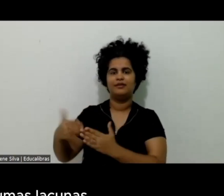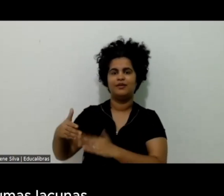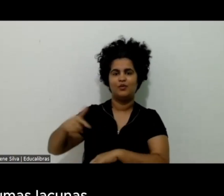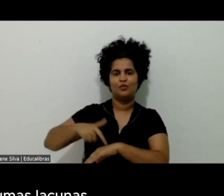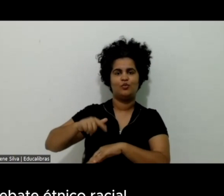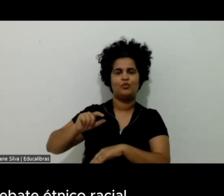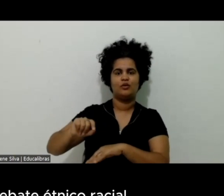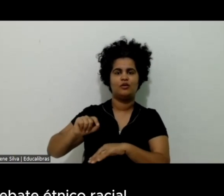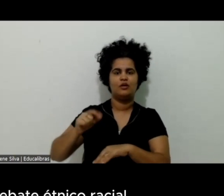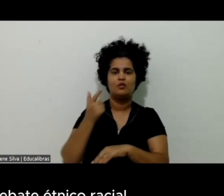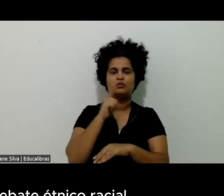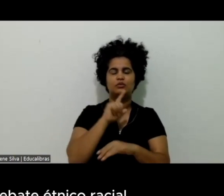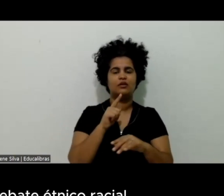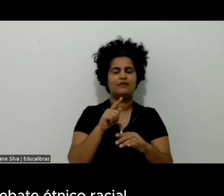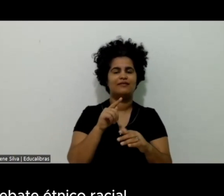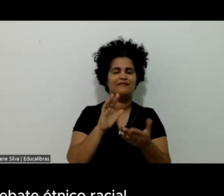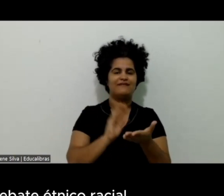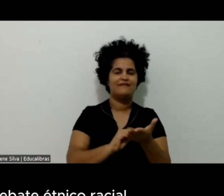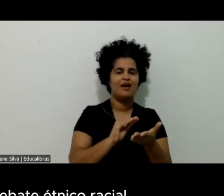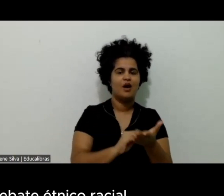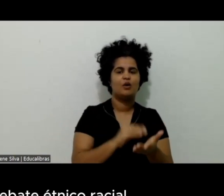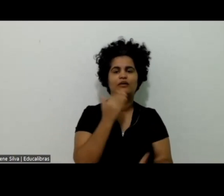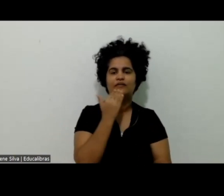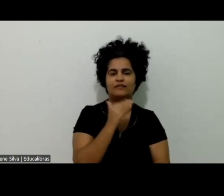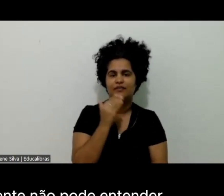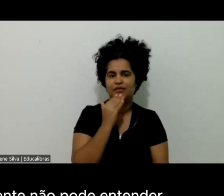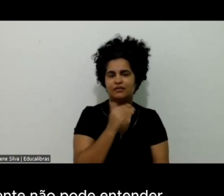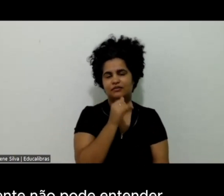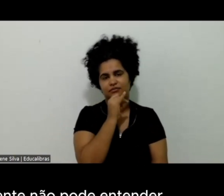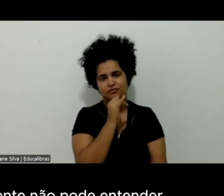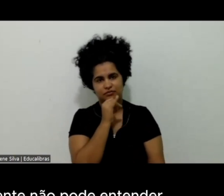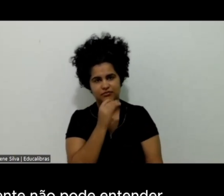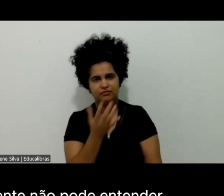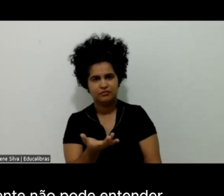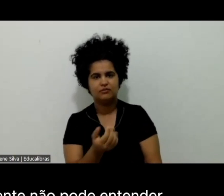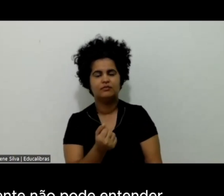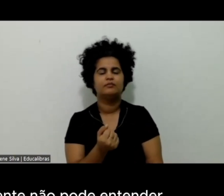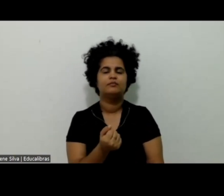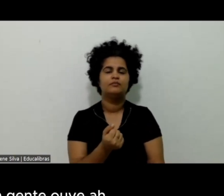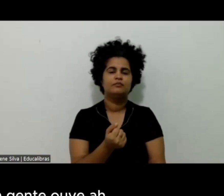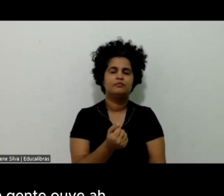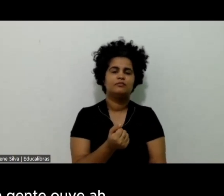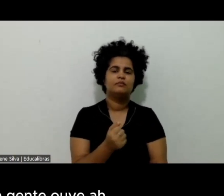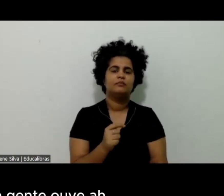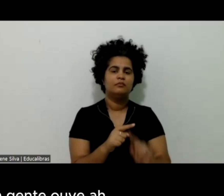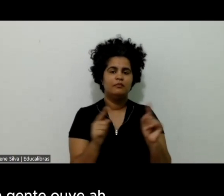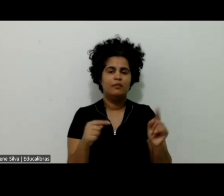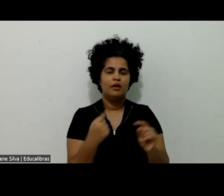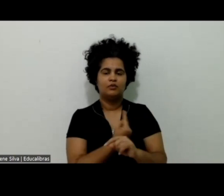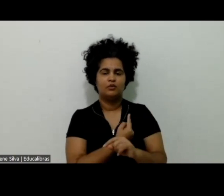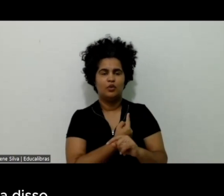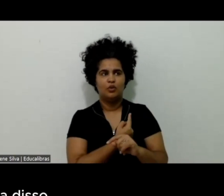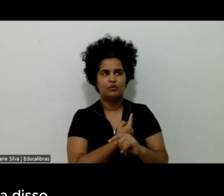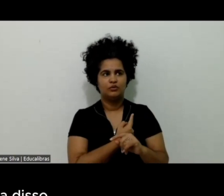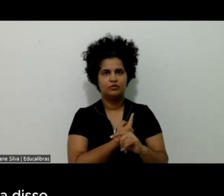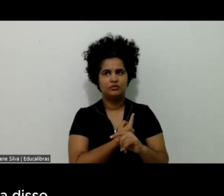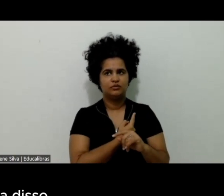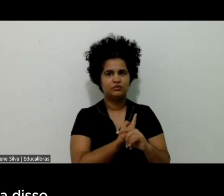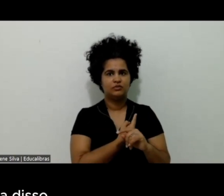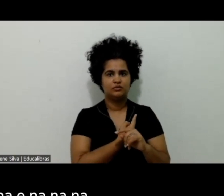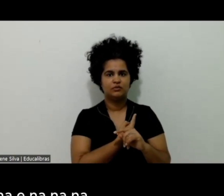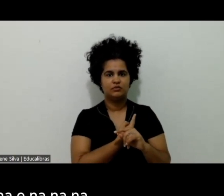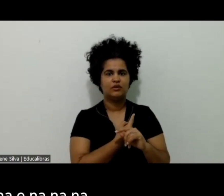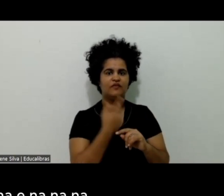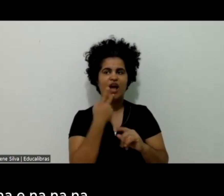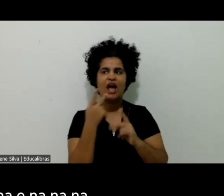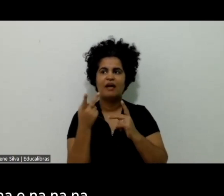superar algumas lacunas, como, por exemplo, o debate étnico-racial. Mas, ao mesmo tempo, a gente não pode entender, né, porque às vezes a gente ouve, ah, mas só fala